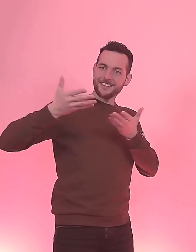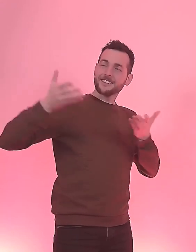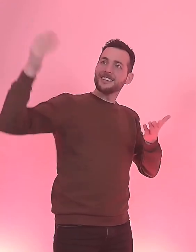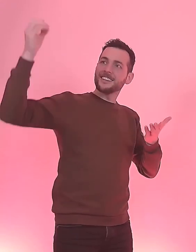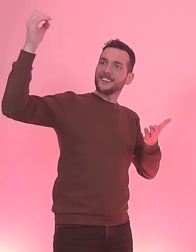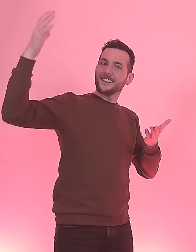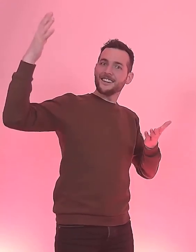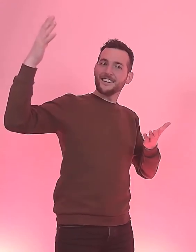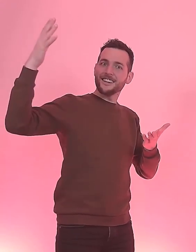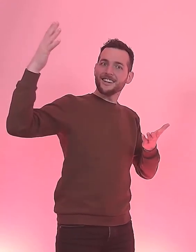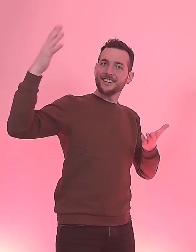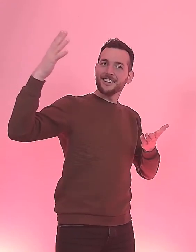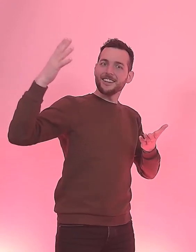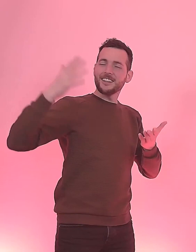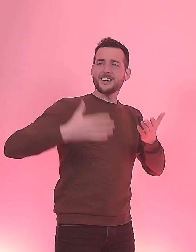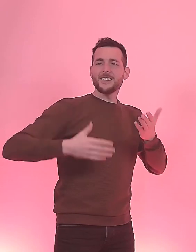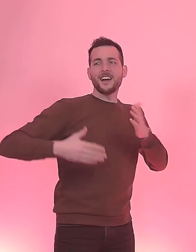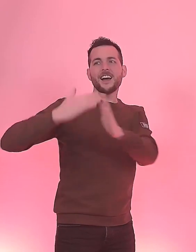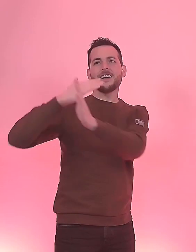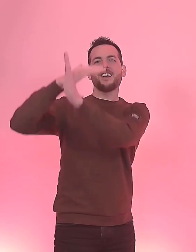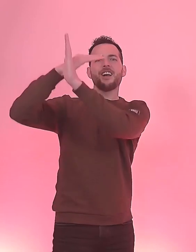zo veel